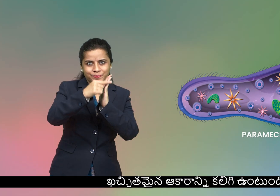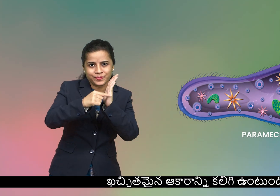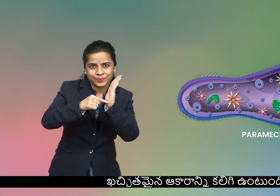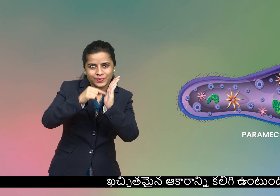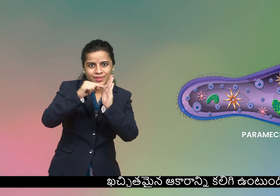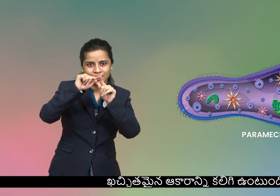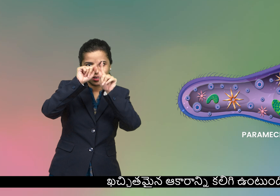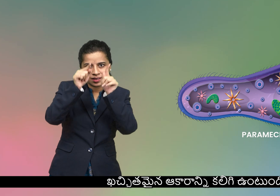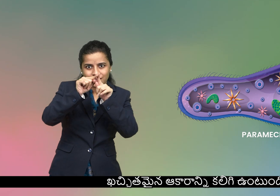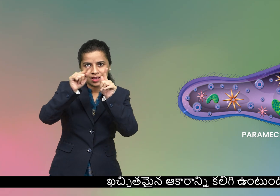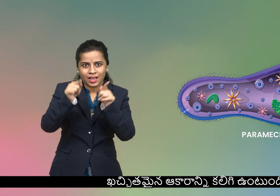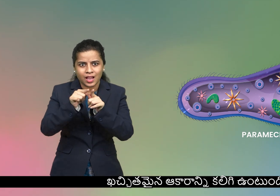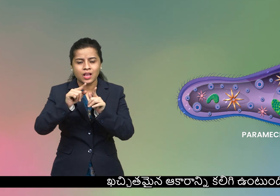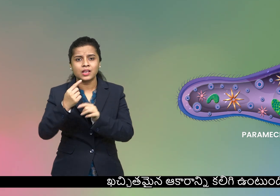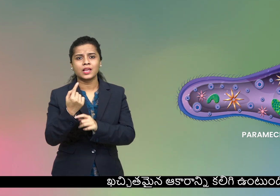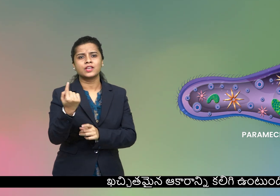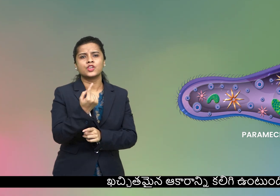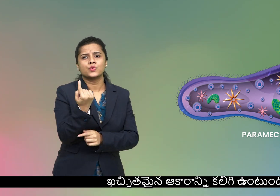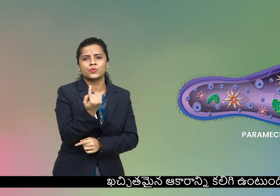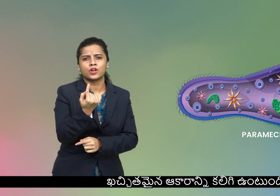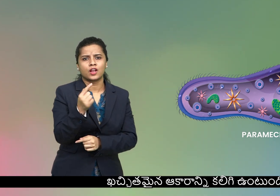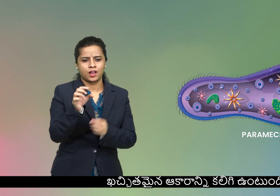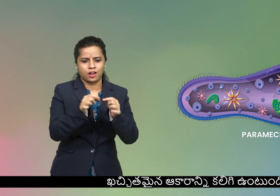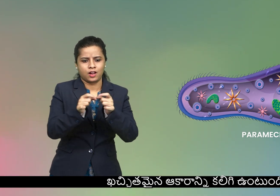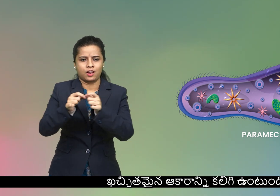దీని కణం ఖచ్చితమైన ఆకారాన్ని కలిగి ఉంటుంది.